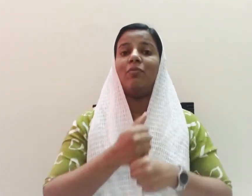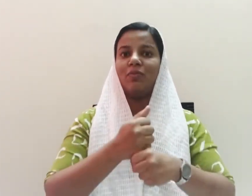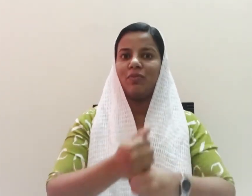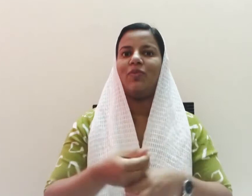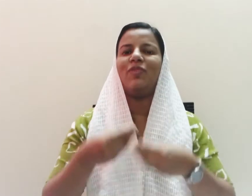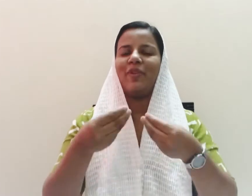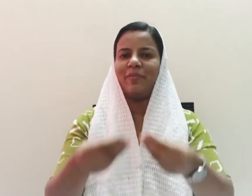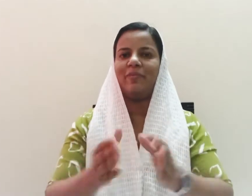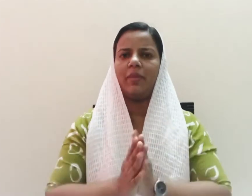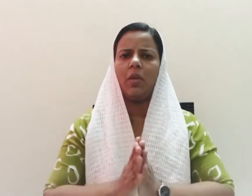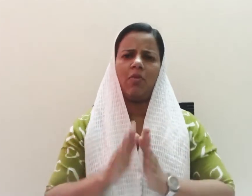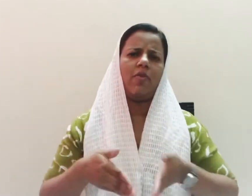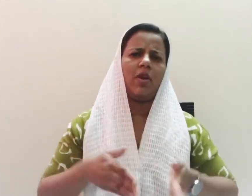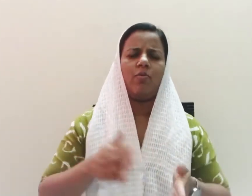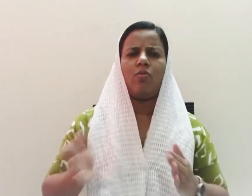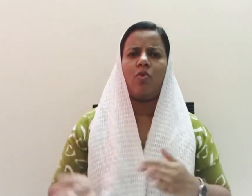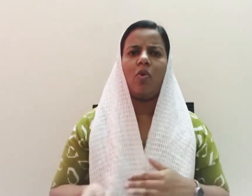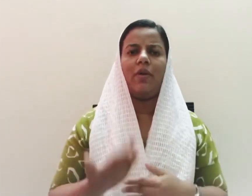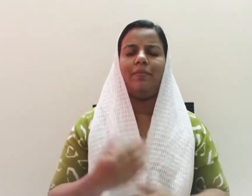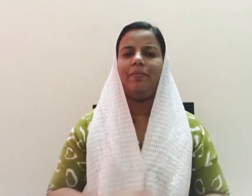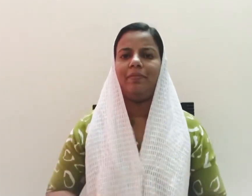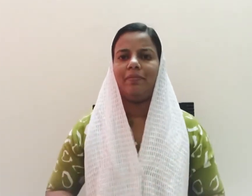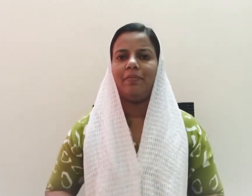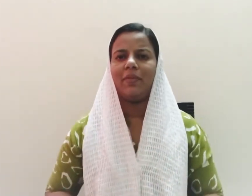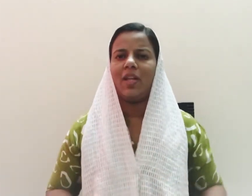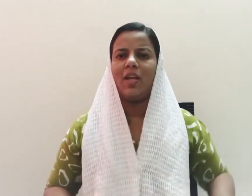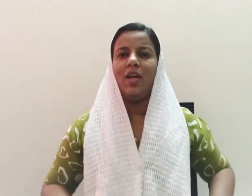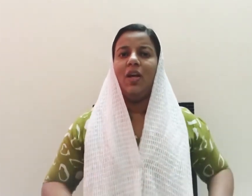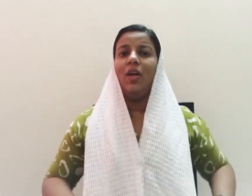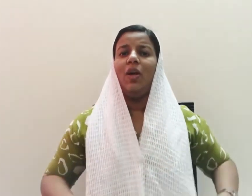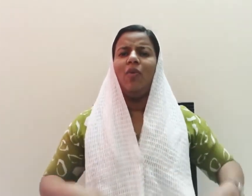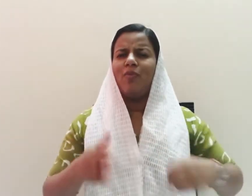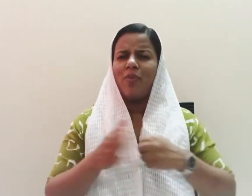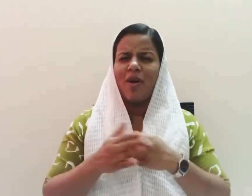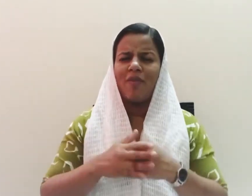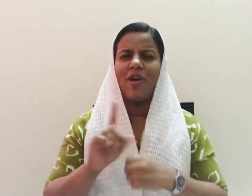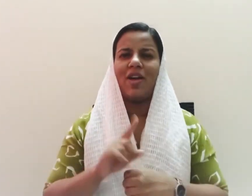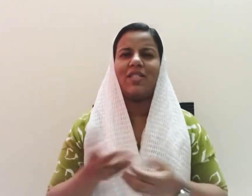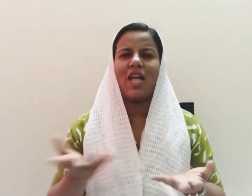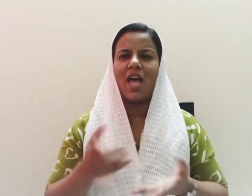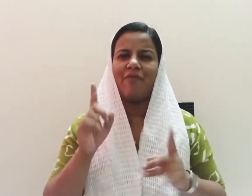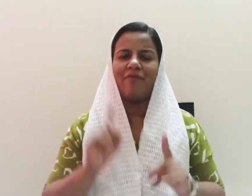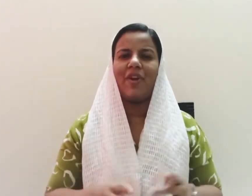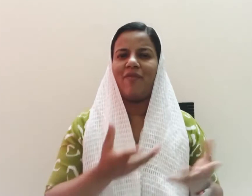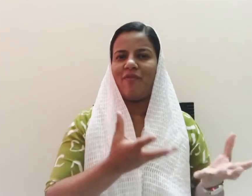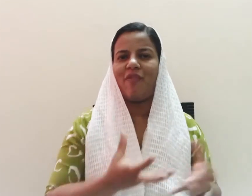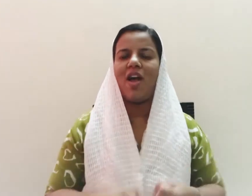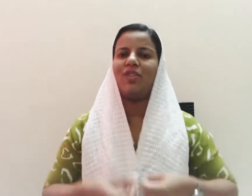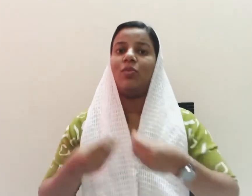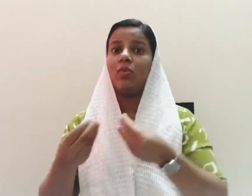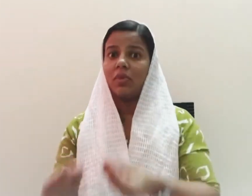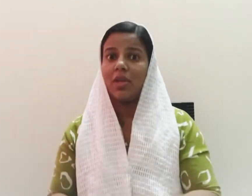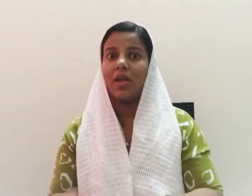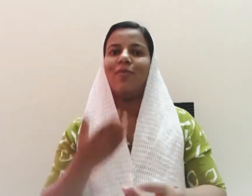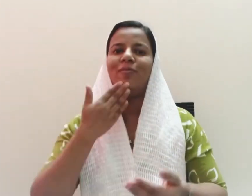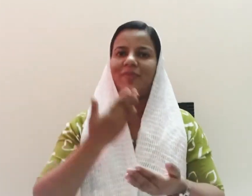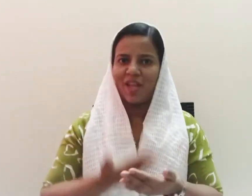പ്രതിഫലം കർത്താവ് തരും. ഇപ്പം നമ്മളൊരു വഴിക്ക് പോവുക, അവർക്ക് പ്രായമായ മനുഷ്യർ, അവർക്കൊരു സാധനം വേണം, നമ്മളതങ്ങ് മേടിച്ചു കൊടുത്തരും, അത്